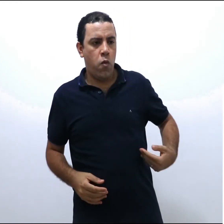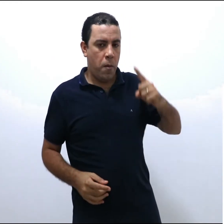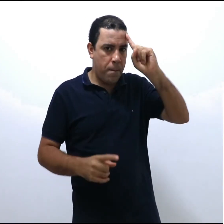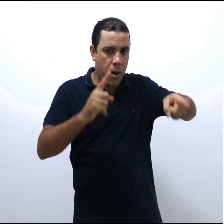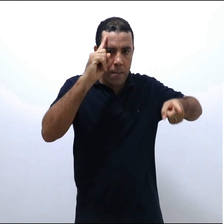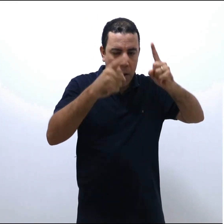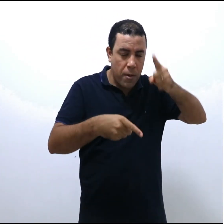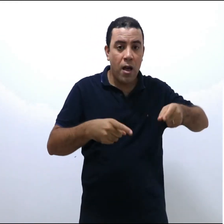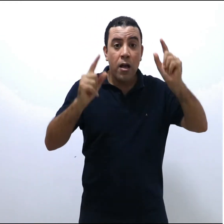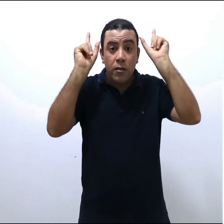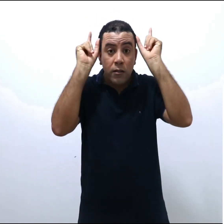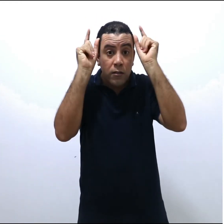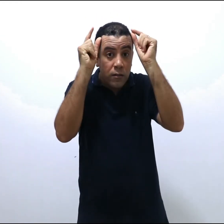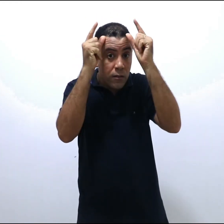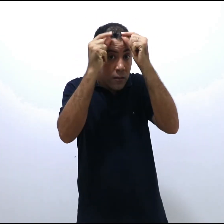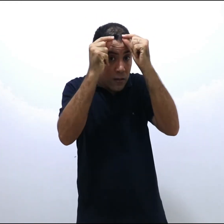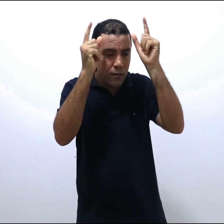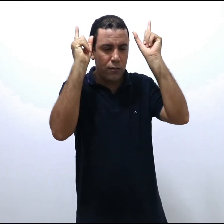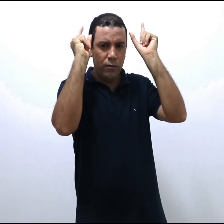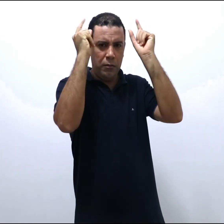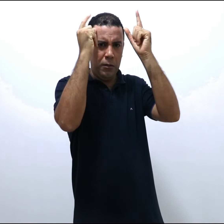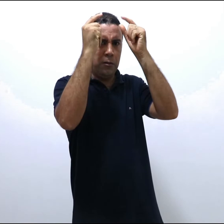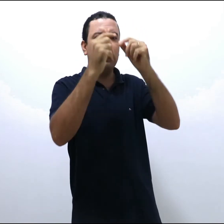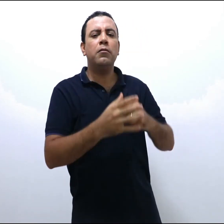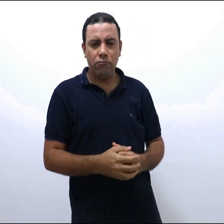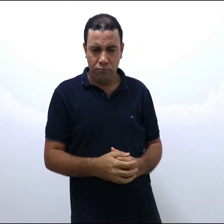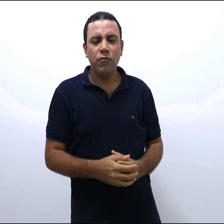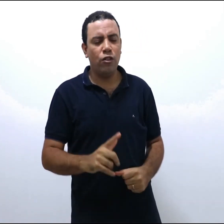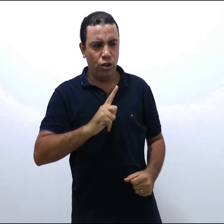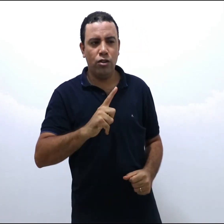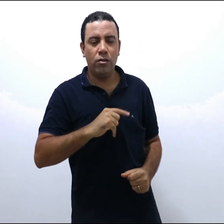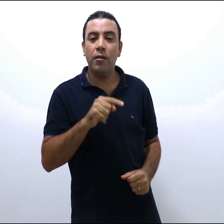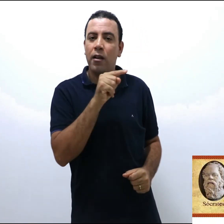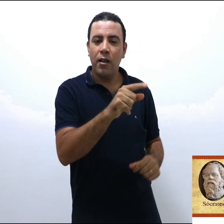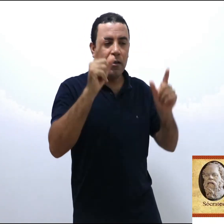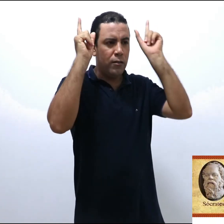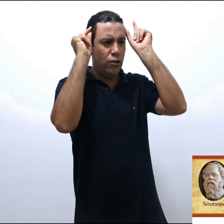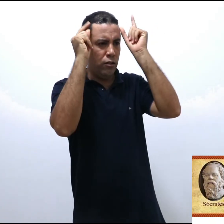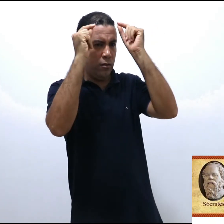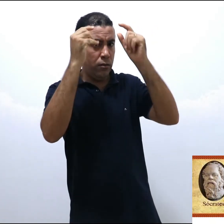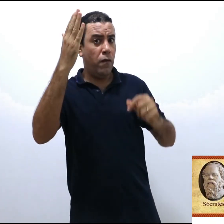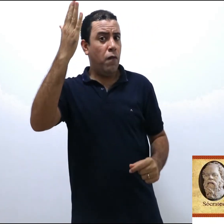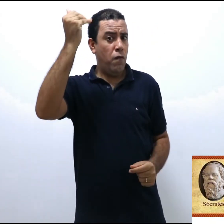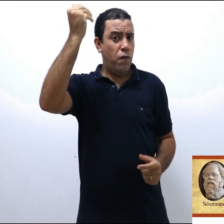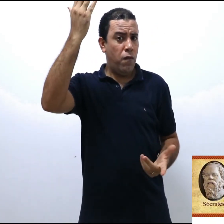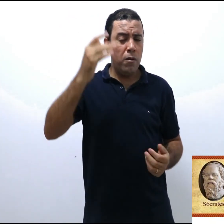comandava a região, eram os gregos. Sim, os gregos. Eles foram muito famosos. Tinham